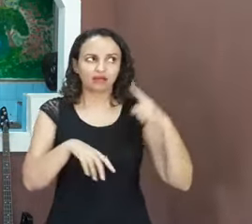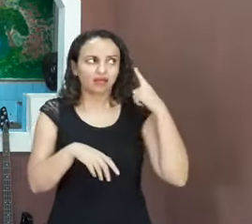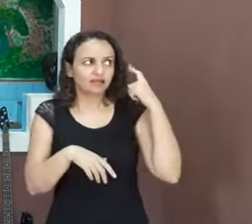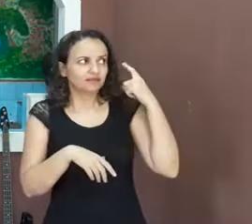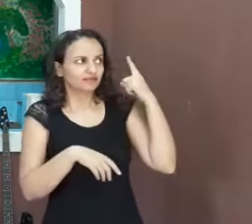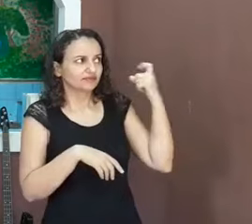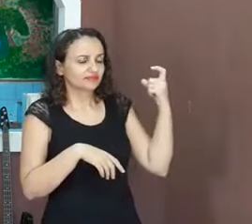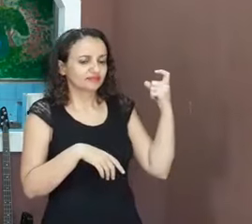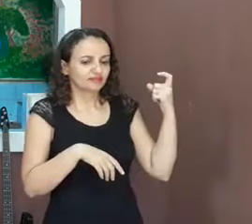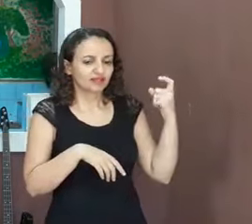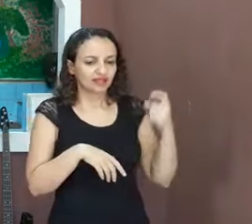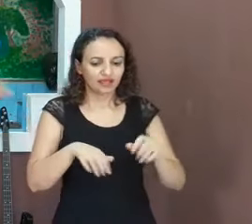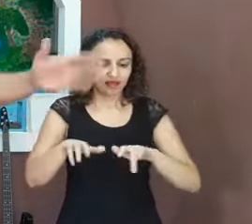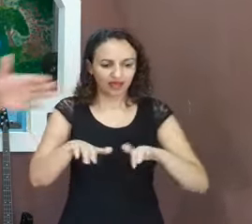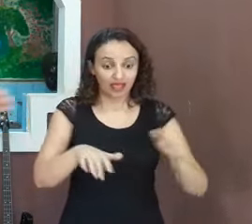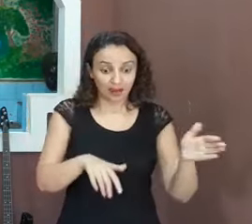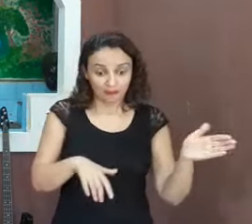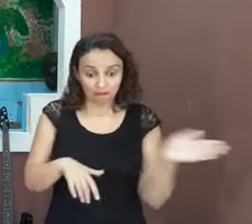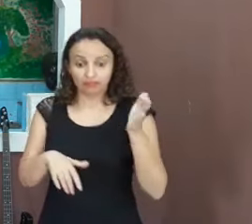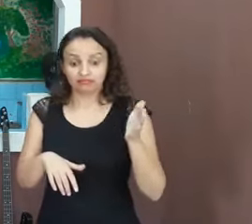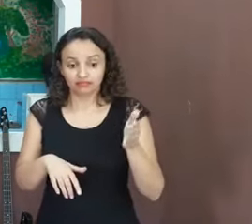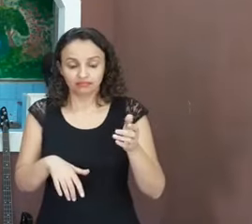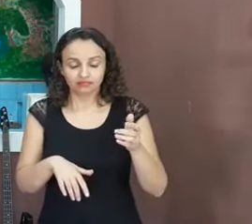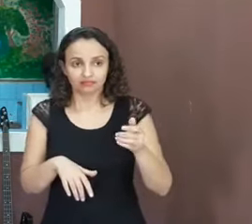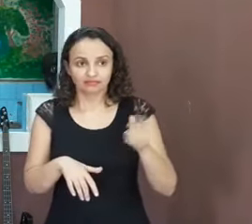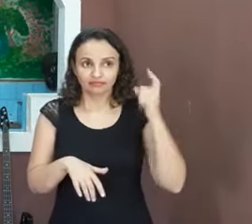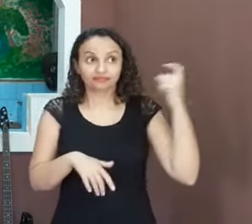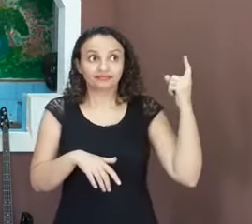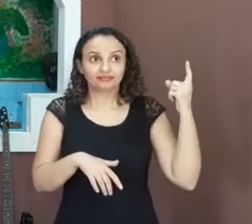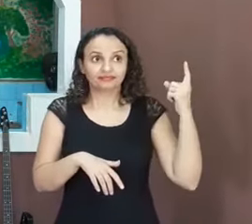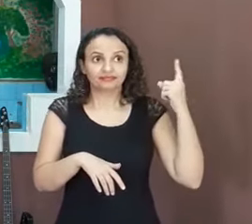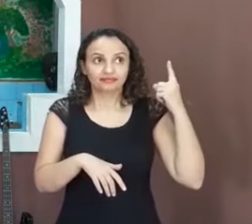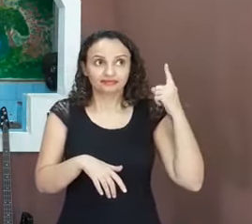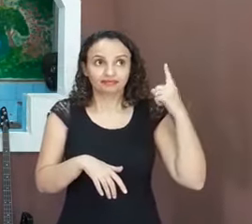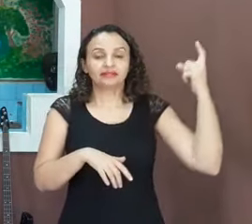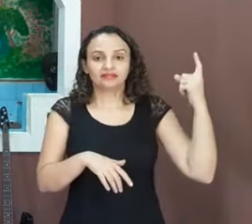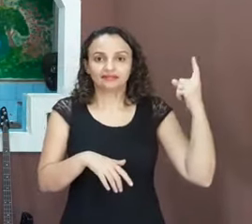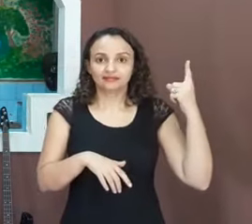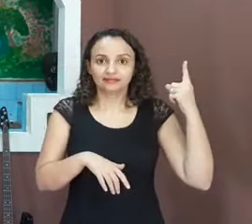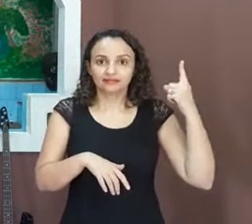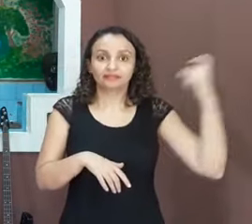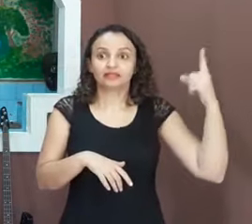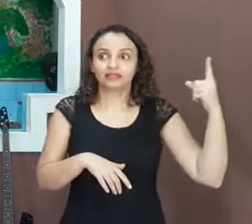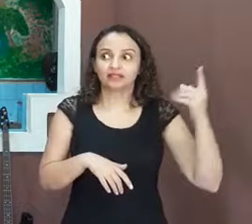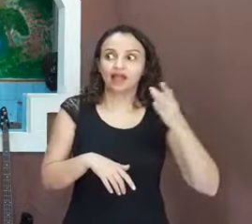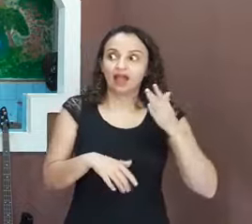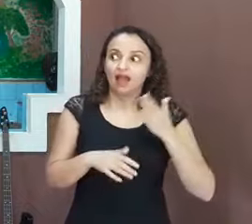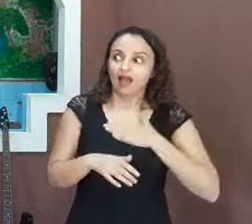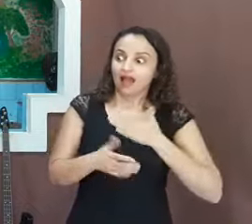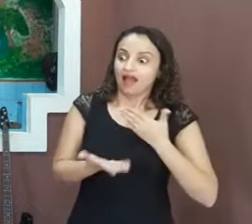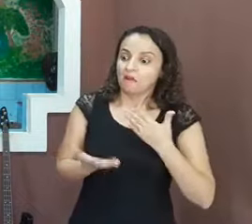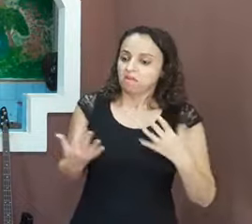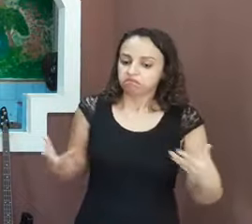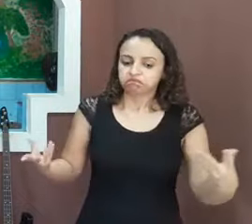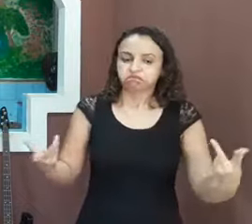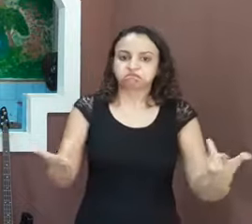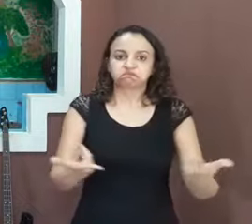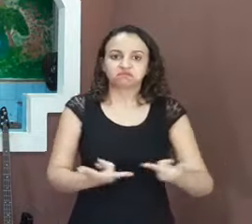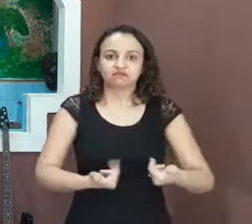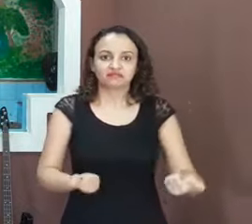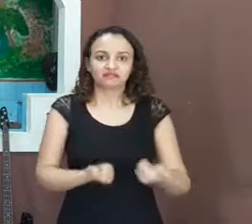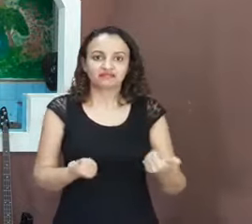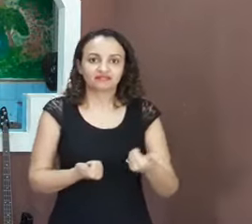máquina chegava até o finalzinho, falei, tim, e voltava, aquele sininho no meu ouvido. Nossa, eu falei, que coisa, parece assim